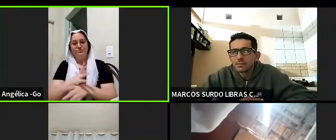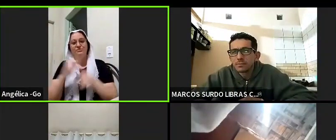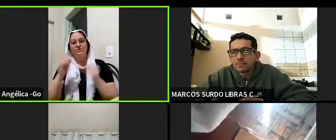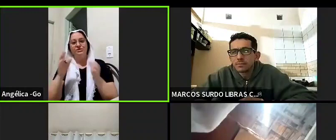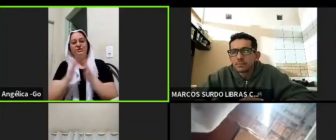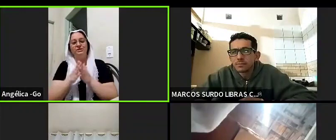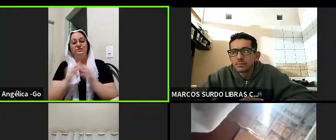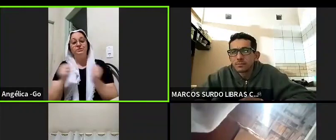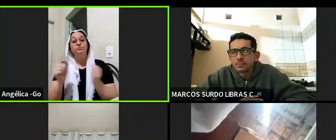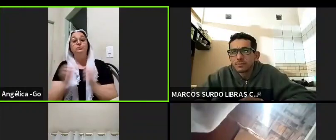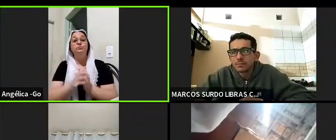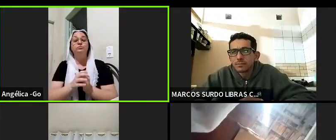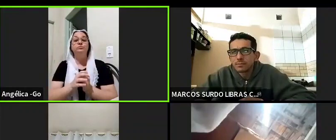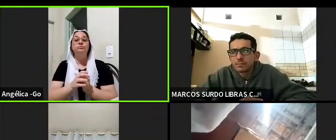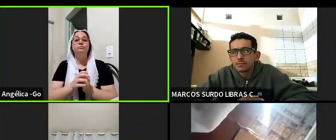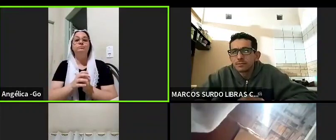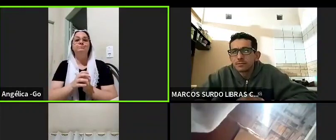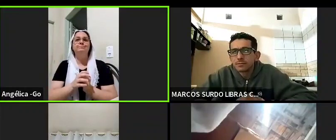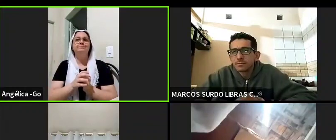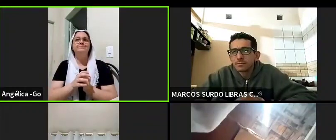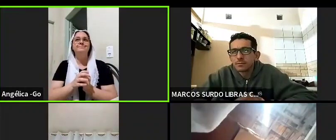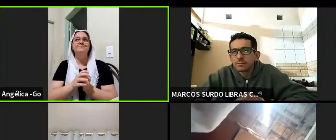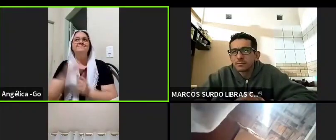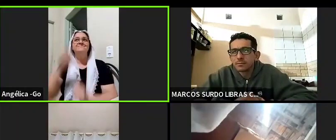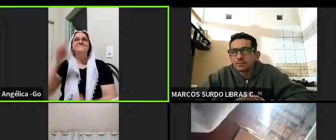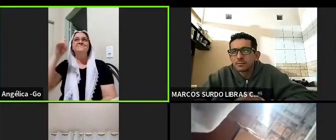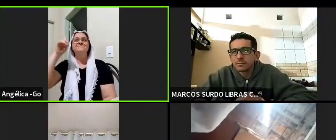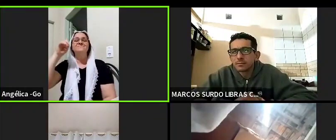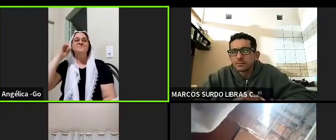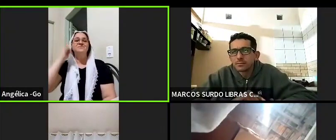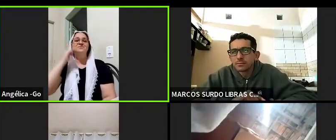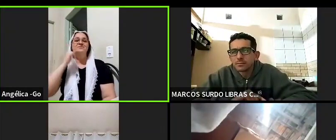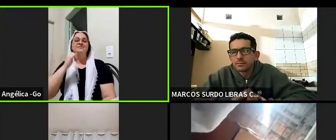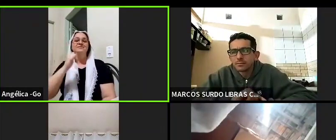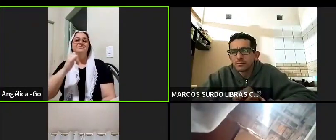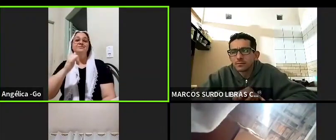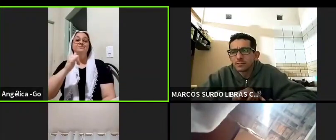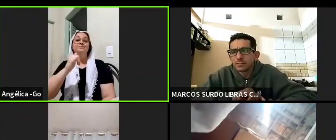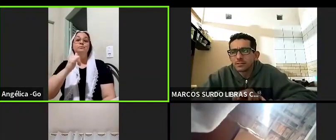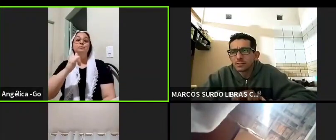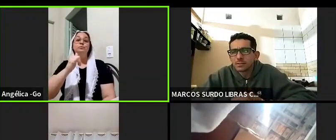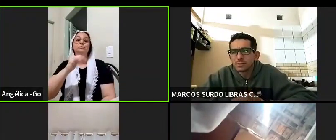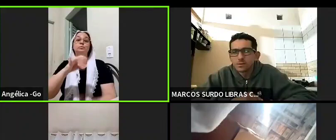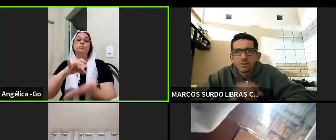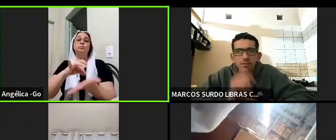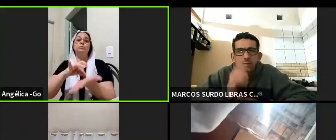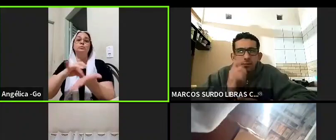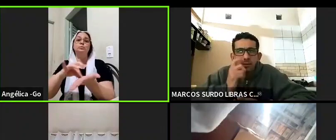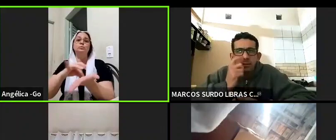Você sabe o que é que Deus manda falar para você? Hoje cai cavalo e cavaleiro.